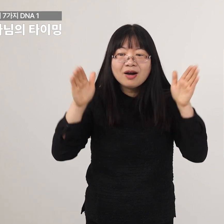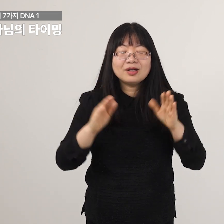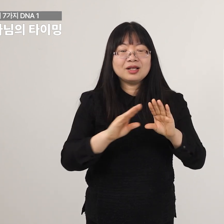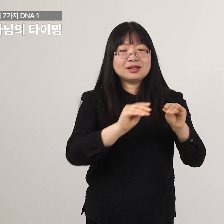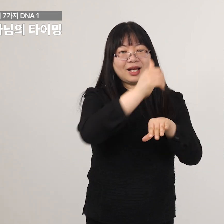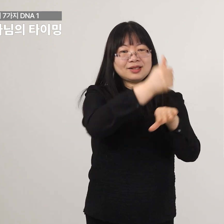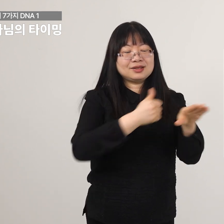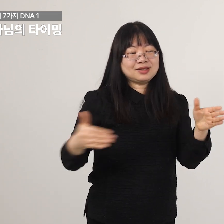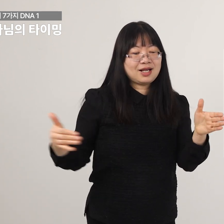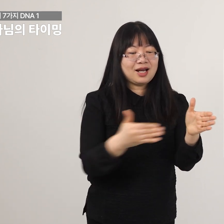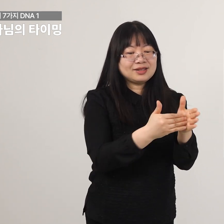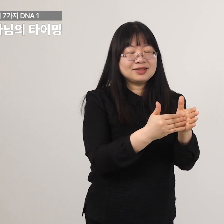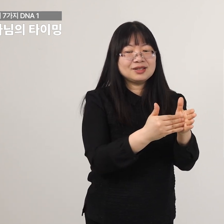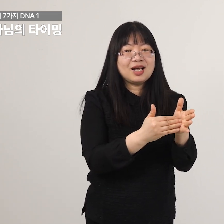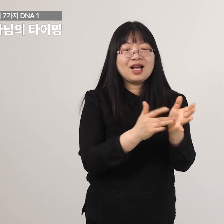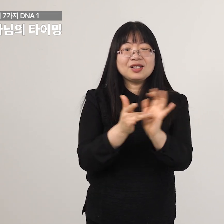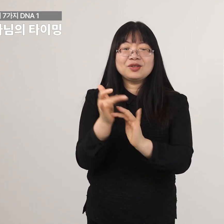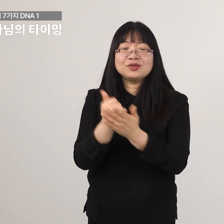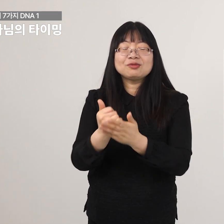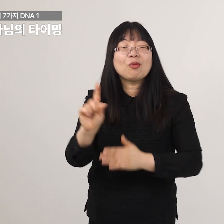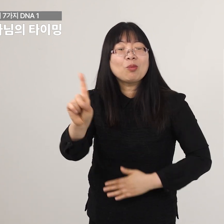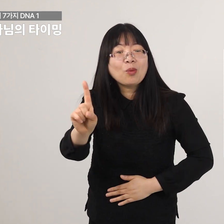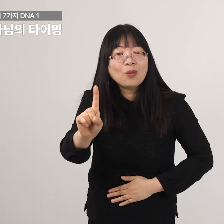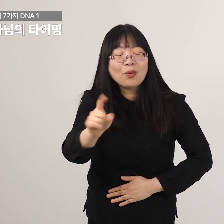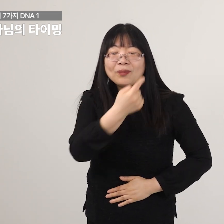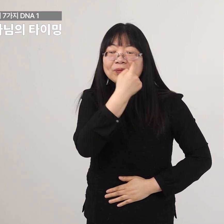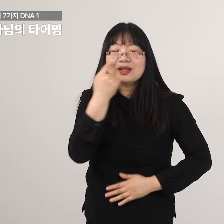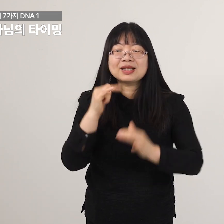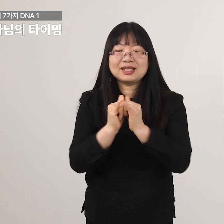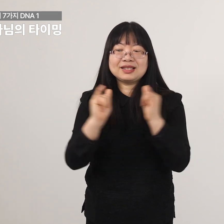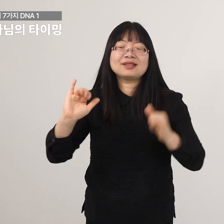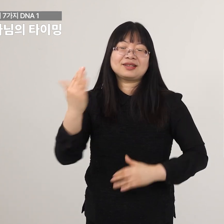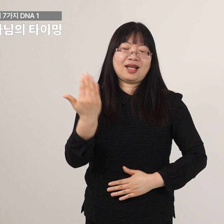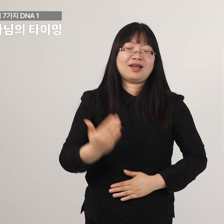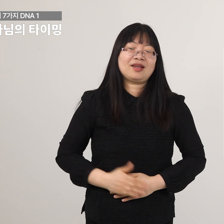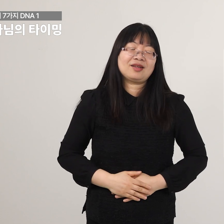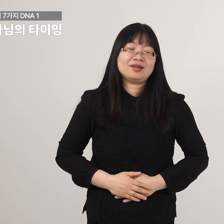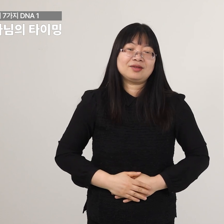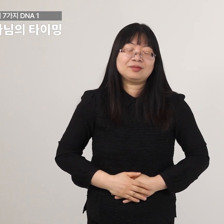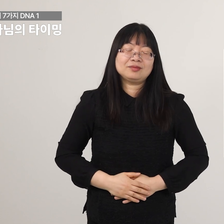땅끝까지 이르러 내 뭐가 되리라? 증인이 되리라.